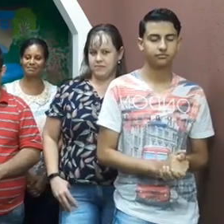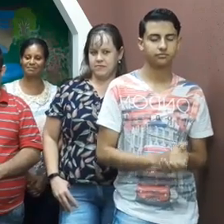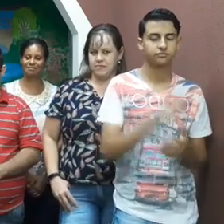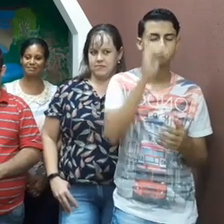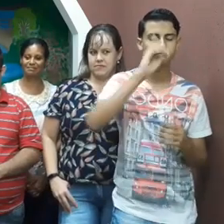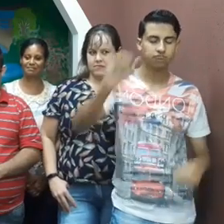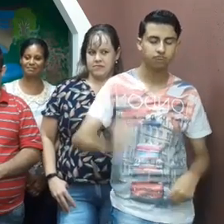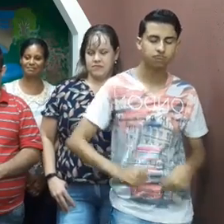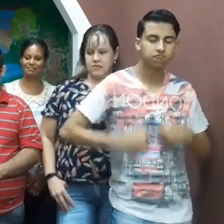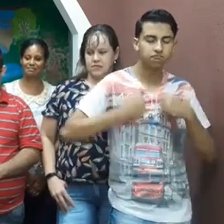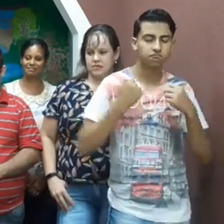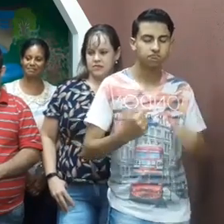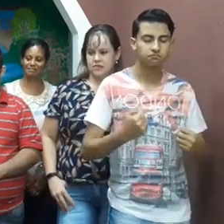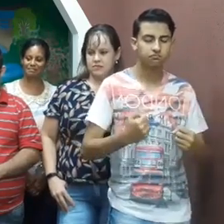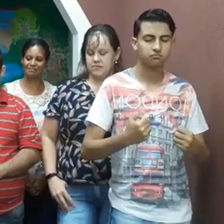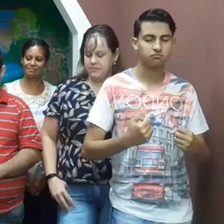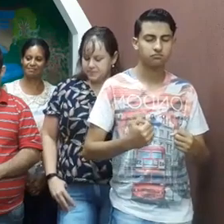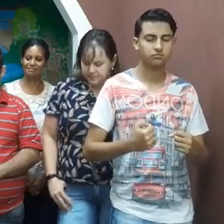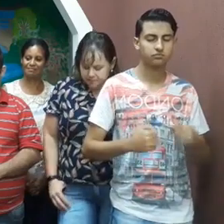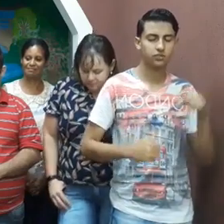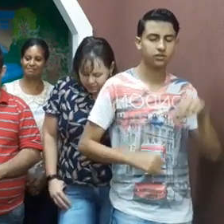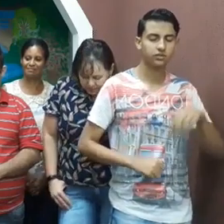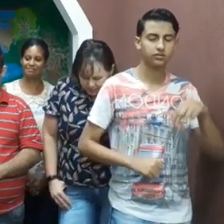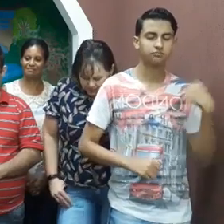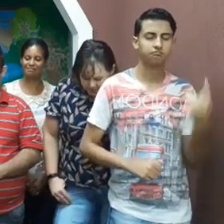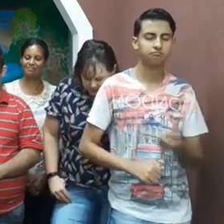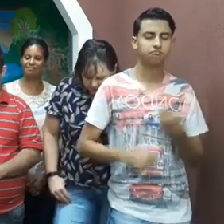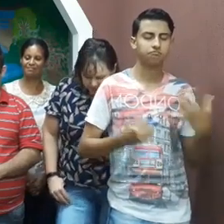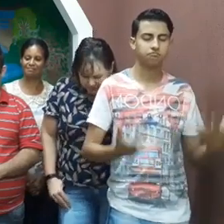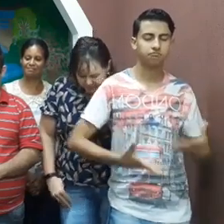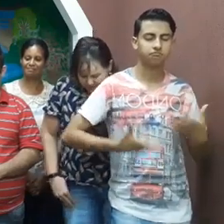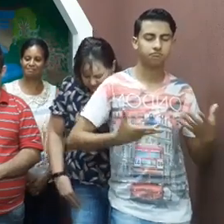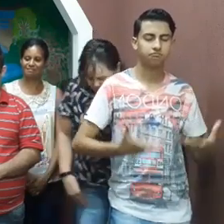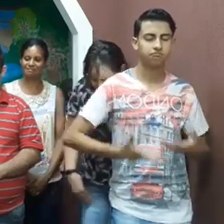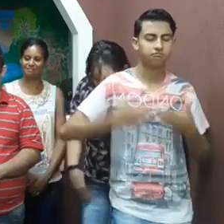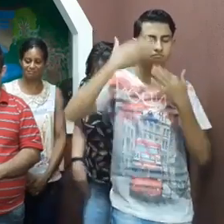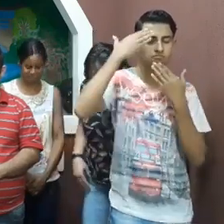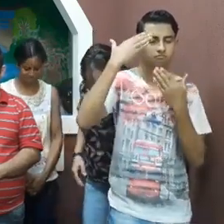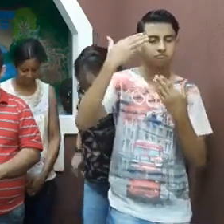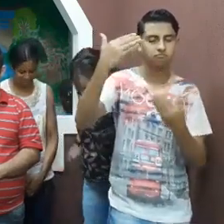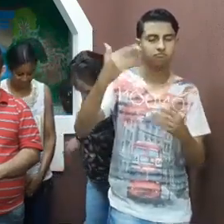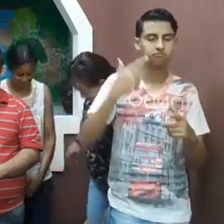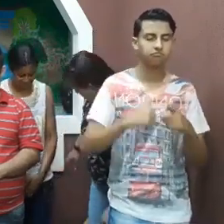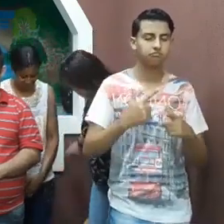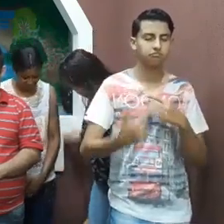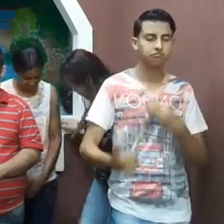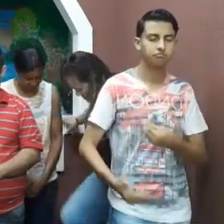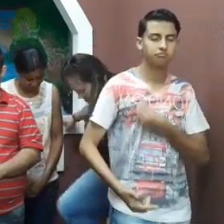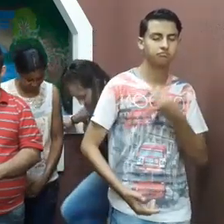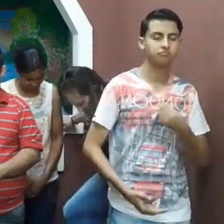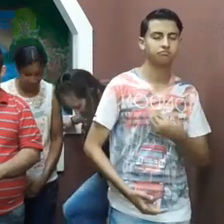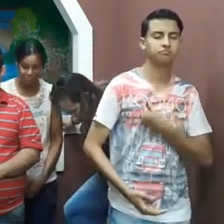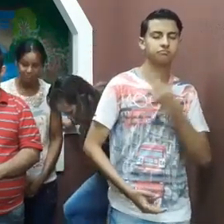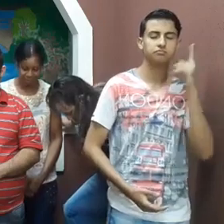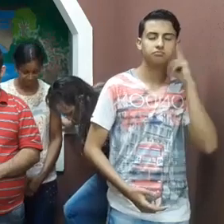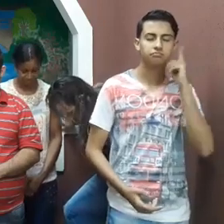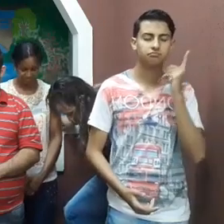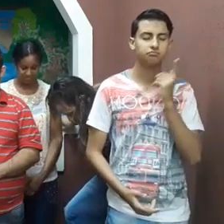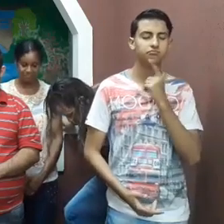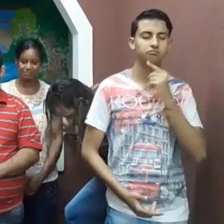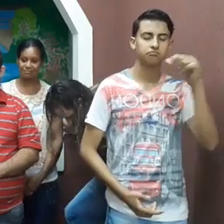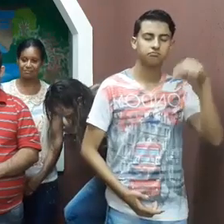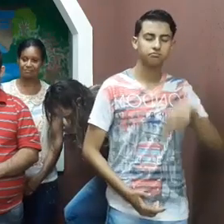Deus poderoso, neste momento, ó Pai, nós queremos te agradecer pela vida desses irmãos, dos irmãos surdos que